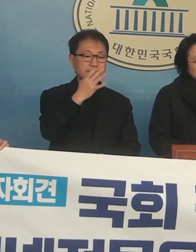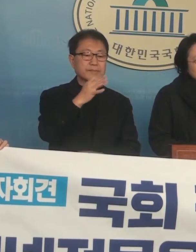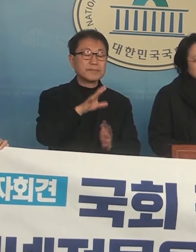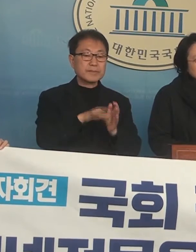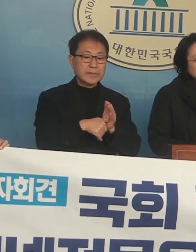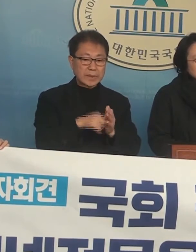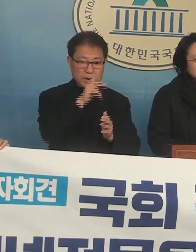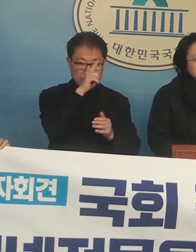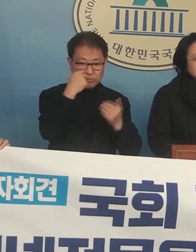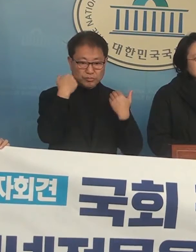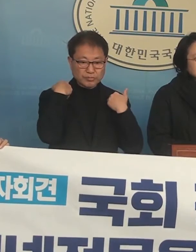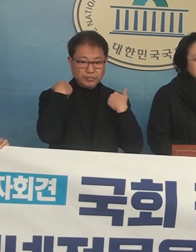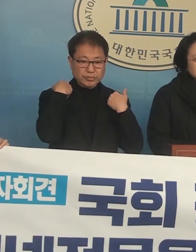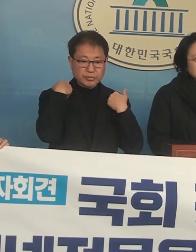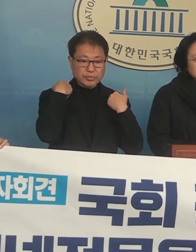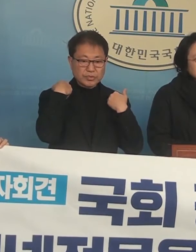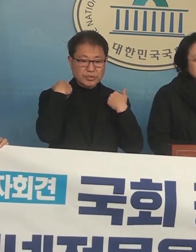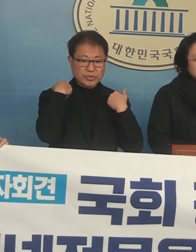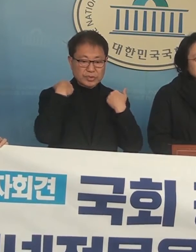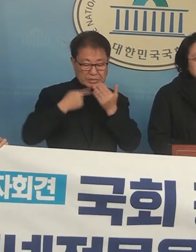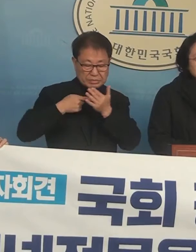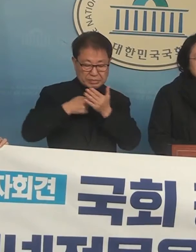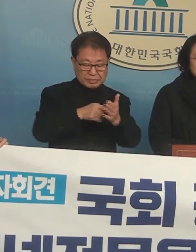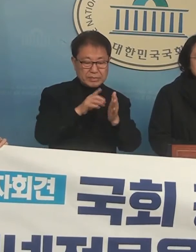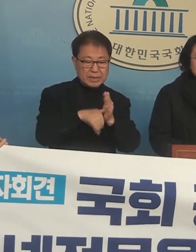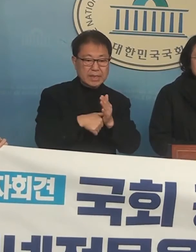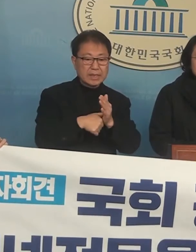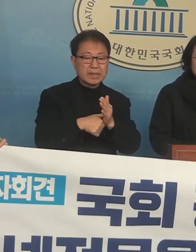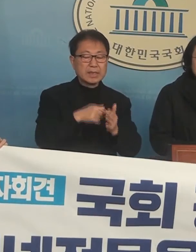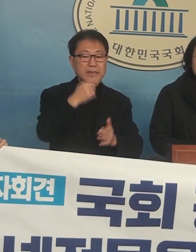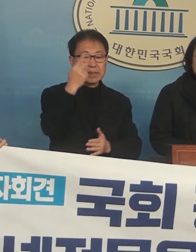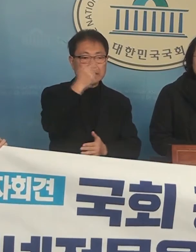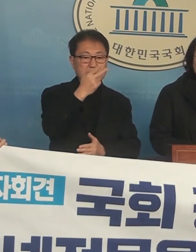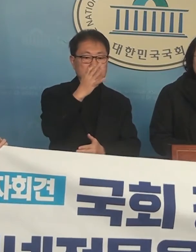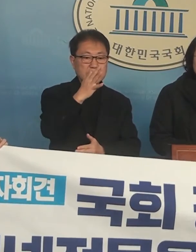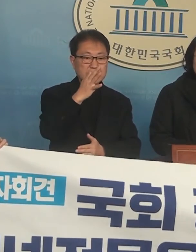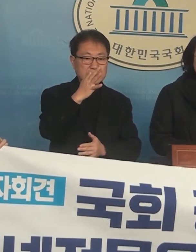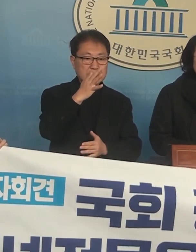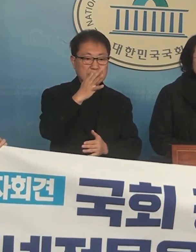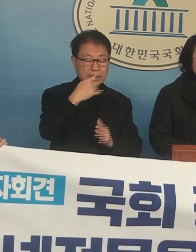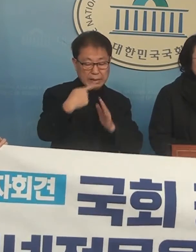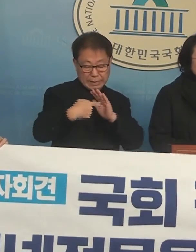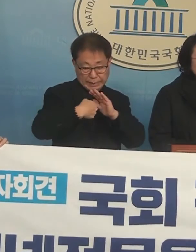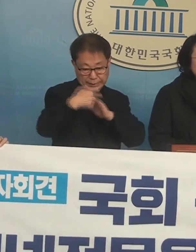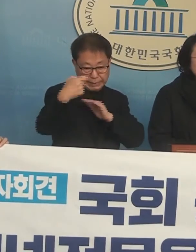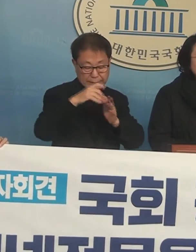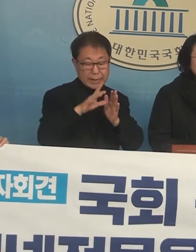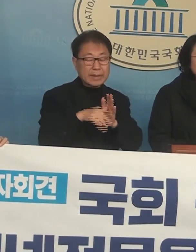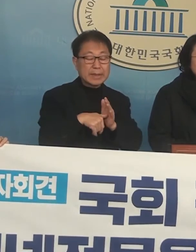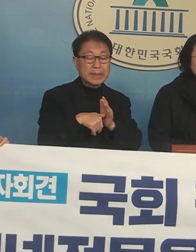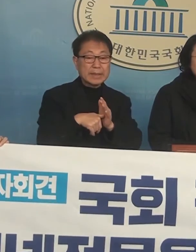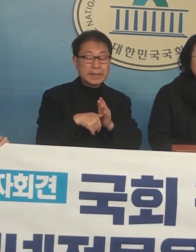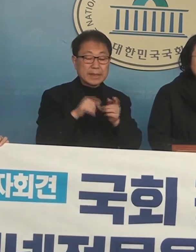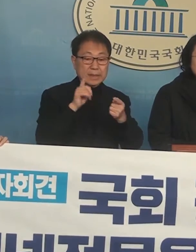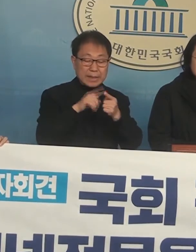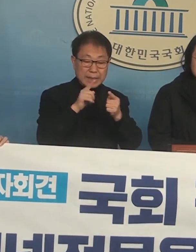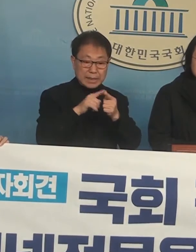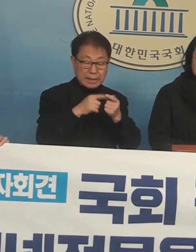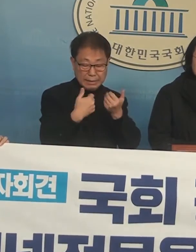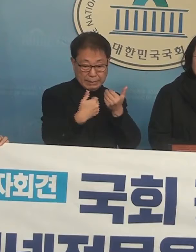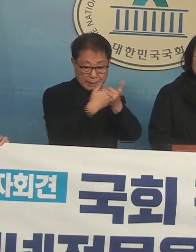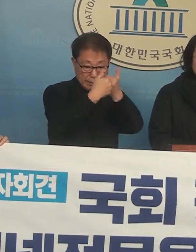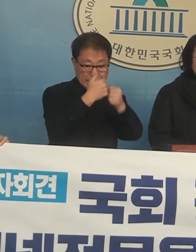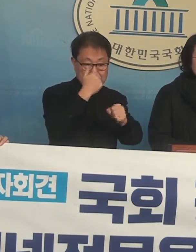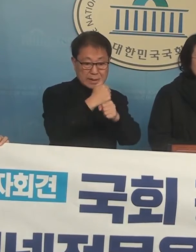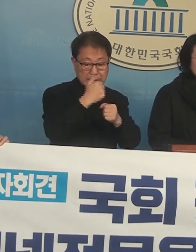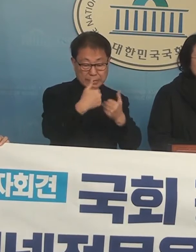2014년에 정부가 하고 싶었던 그 일들이 그 당시에 2014년에 해킹 사건으로 전 국민의 저항에 부딪히자